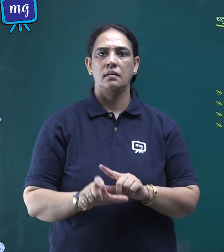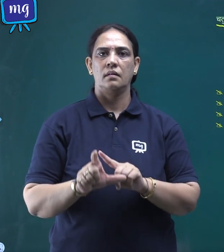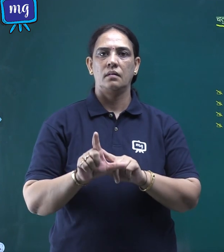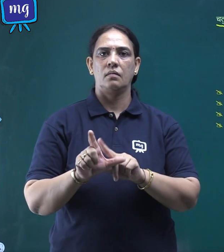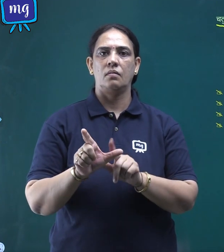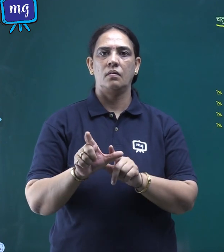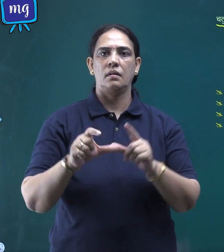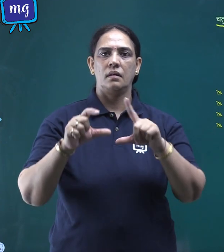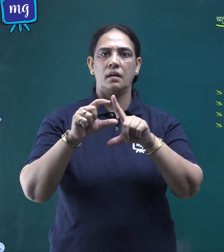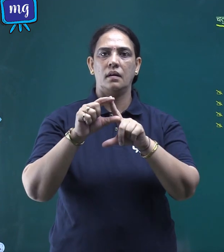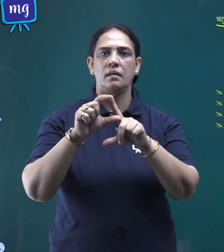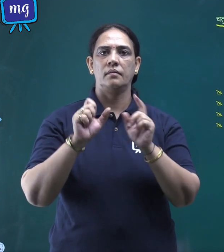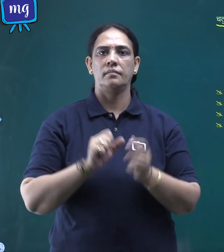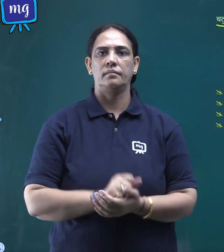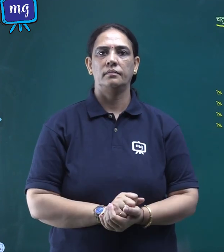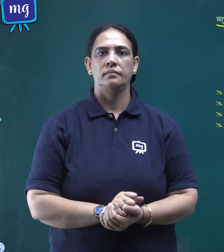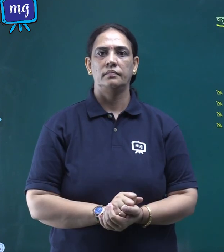कोण डी।